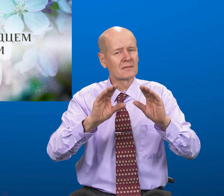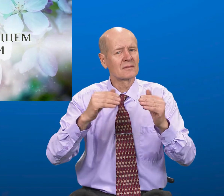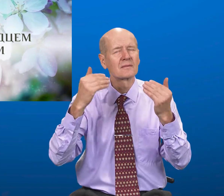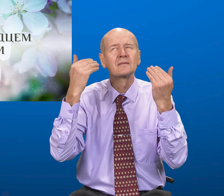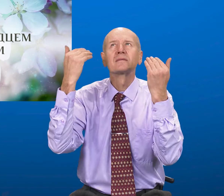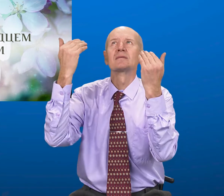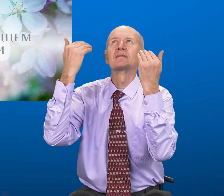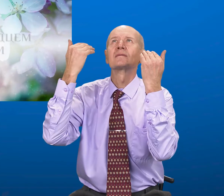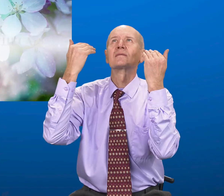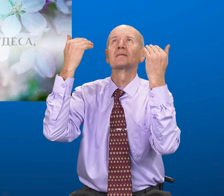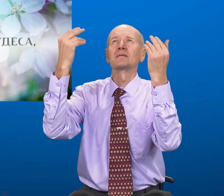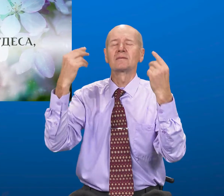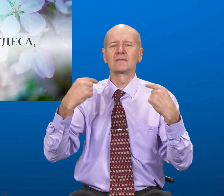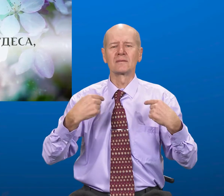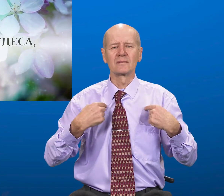устами